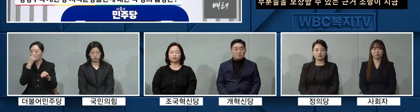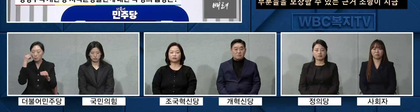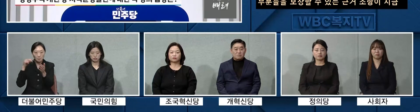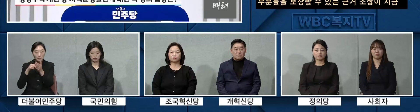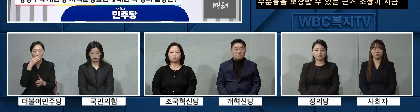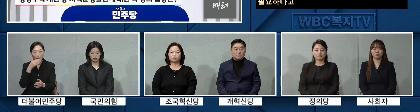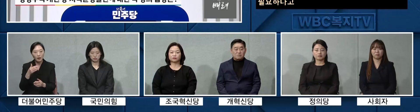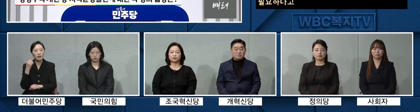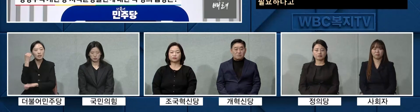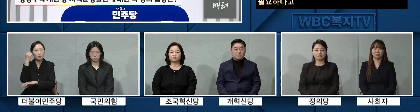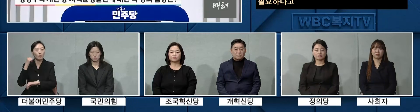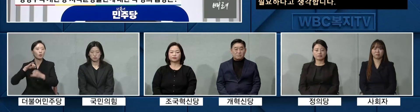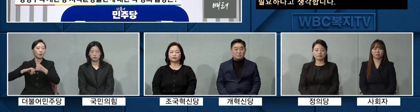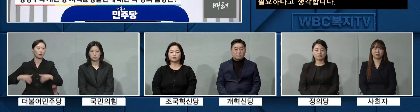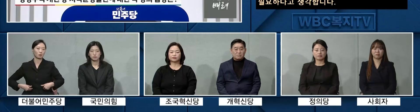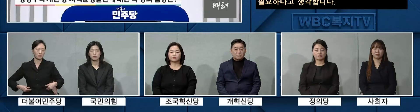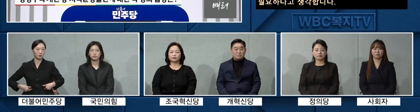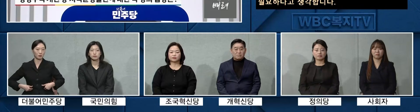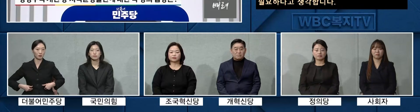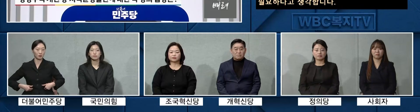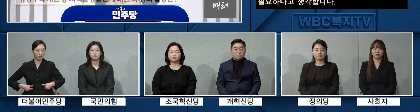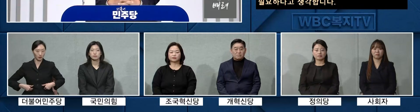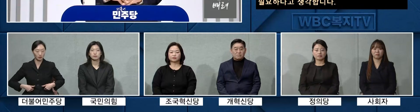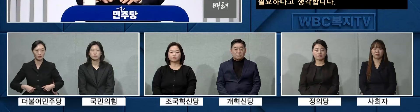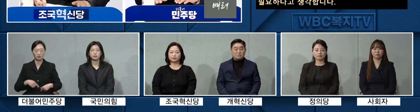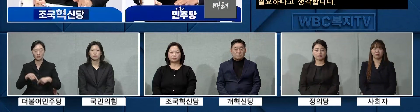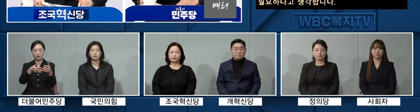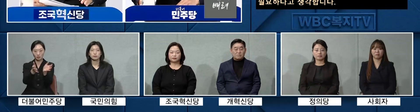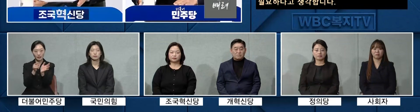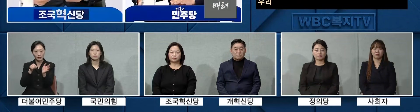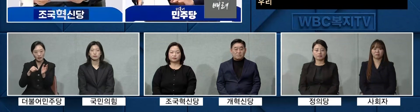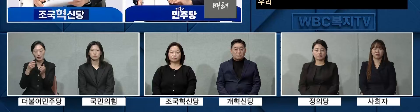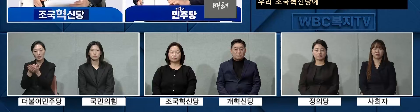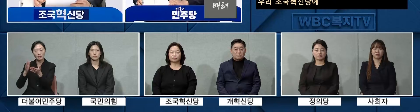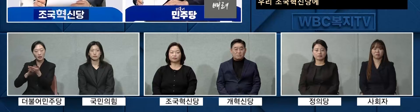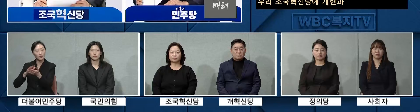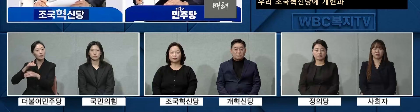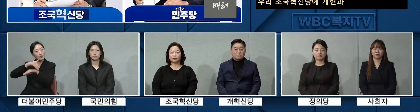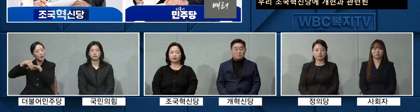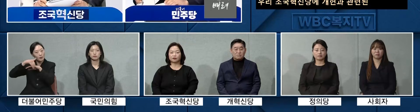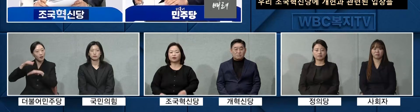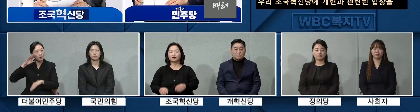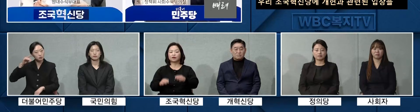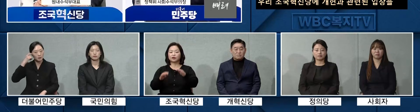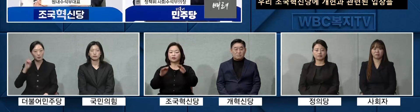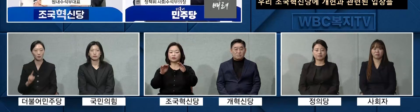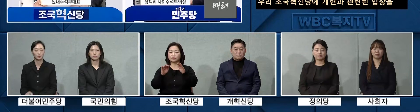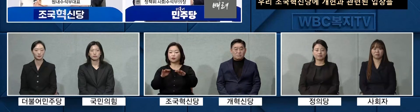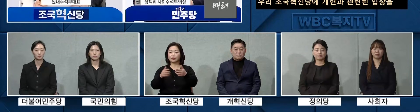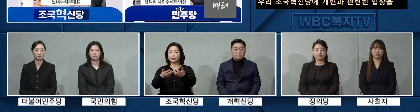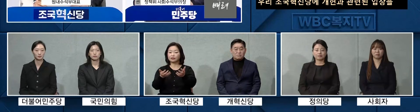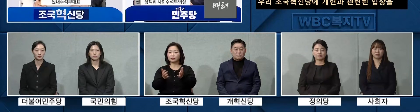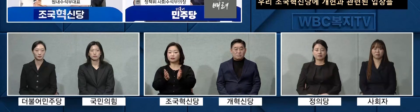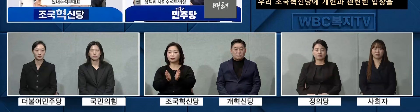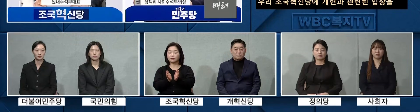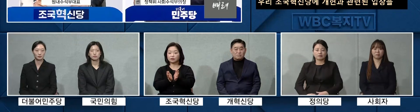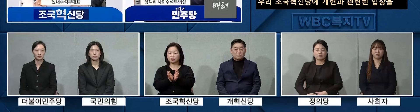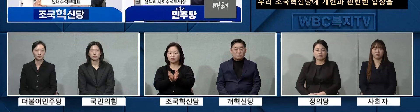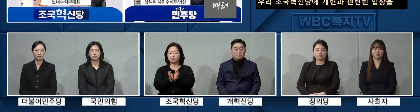조국 혁신당의 개헌과 관련된 입장을 좀 알고 싶습니다. 네, 그 조국 혁신당은